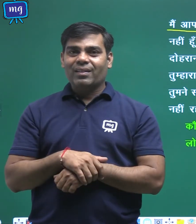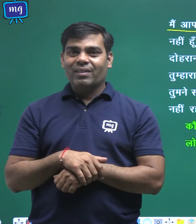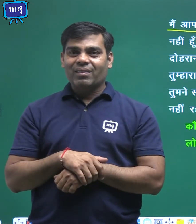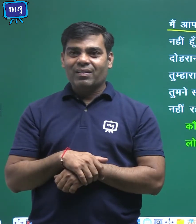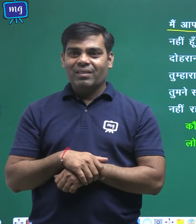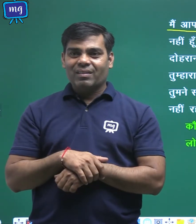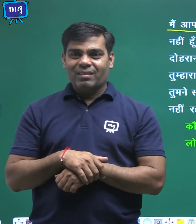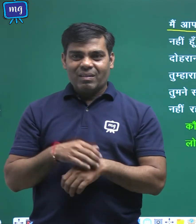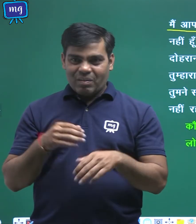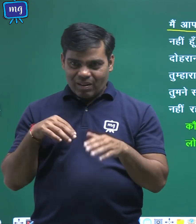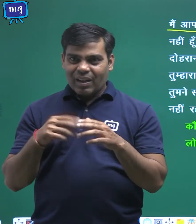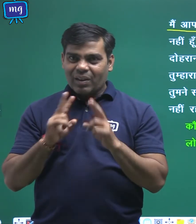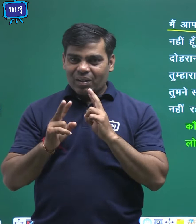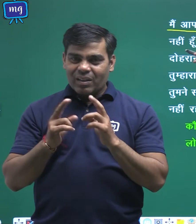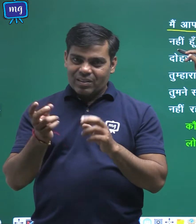आने वाला